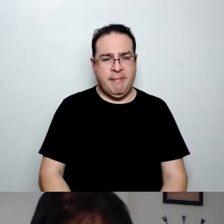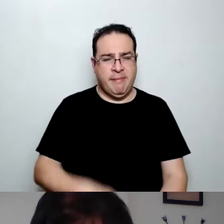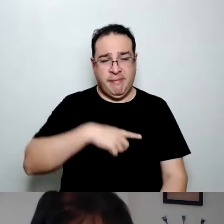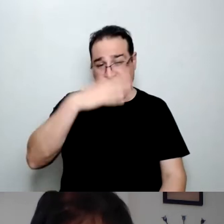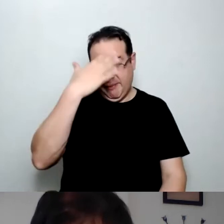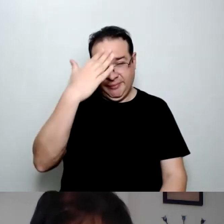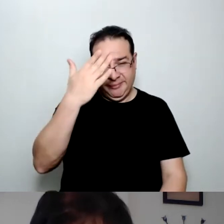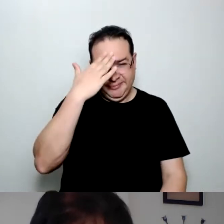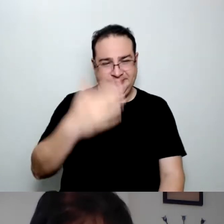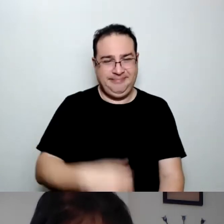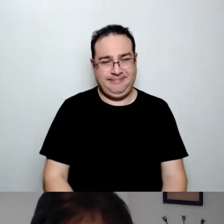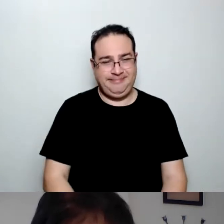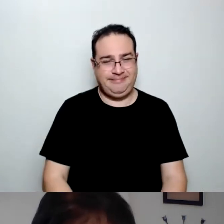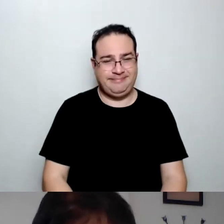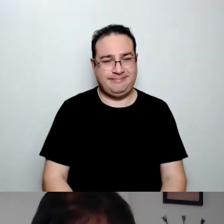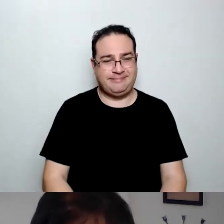Obrigado.